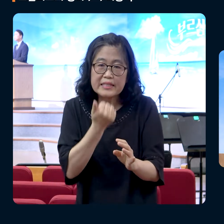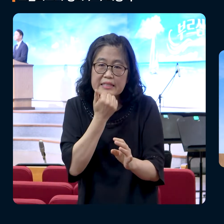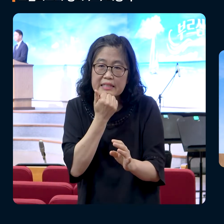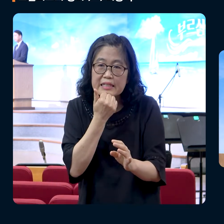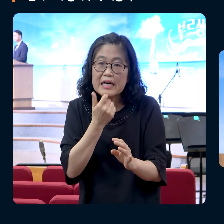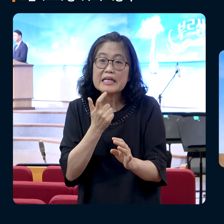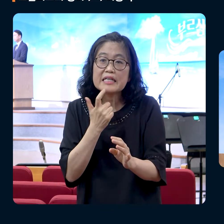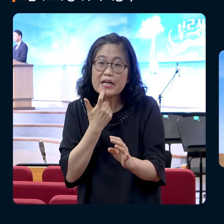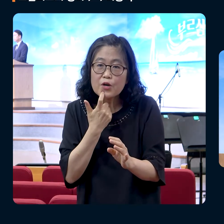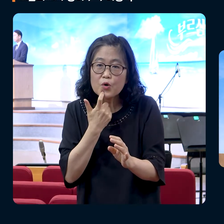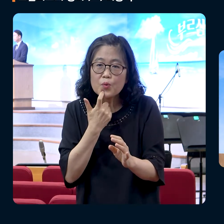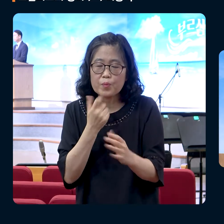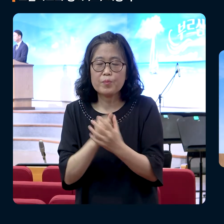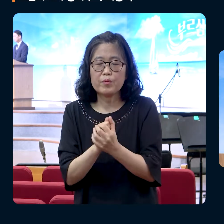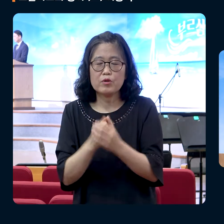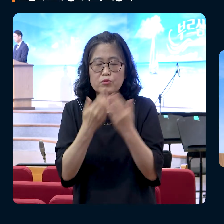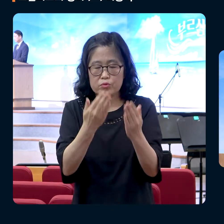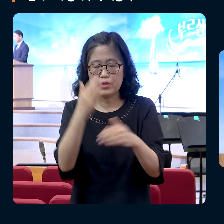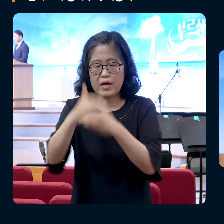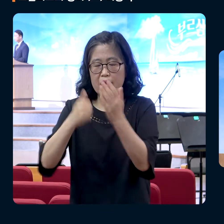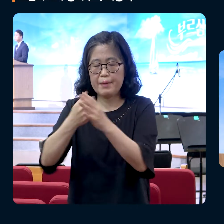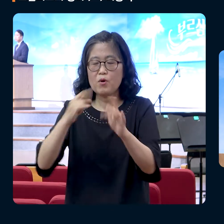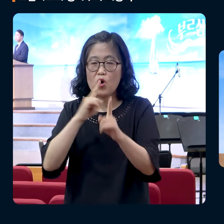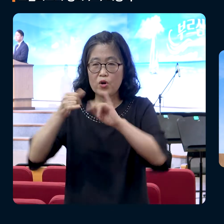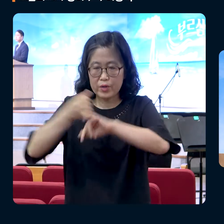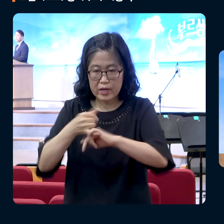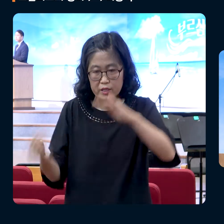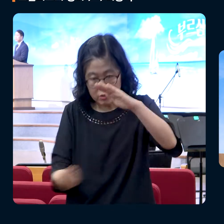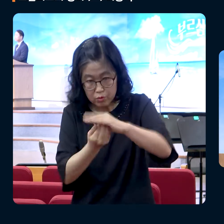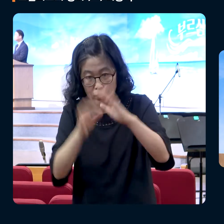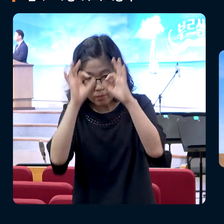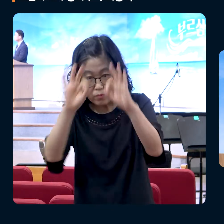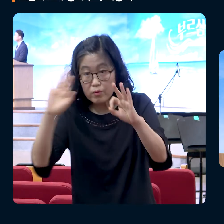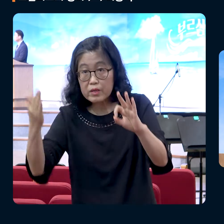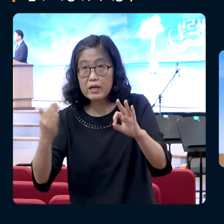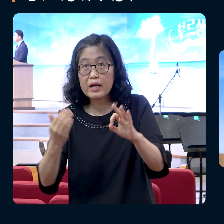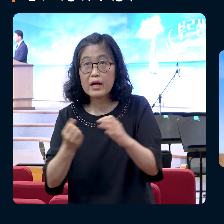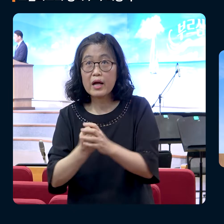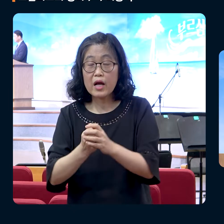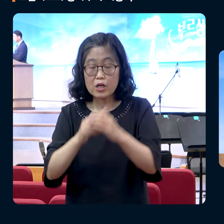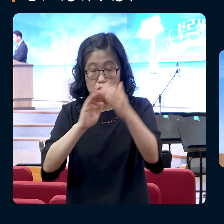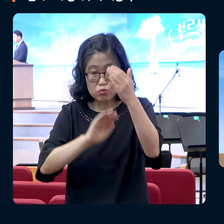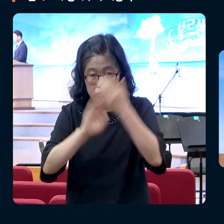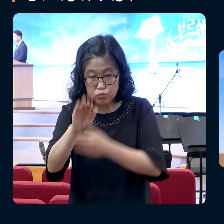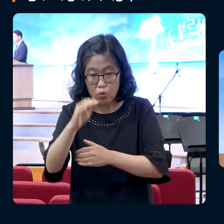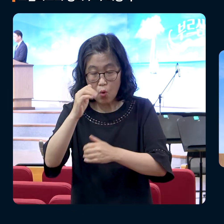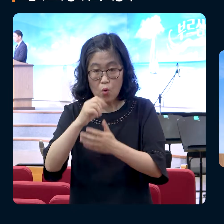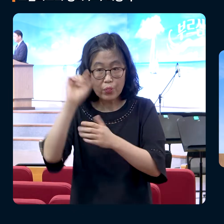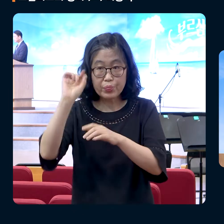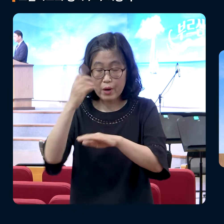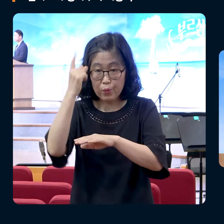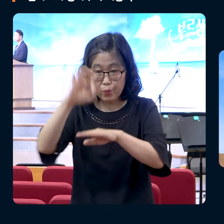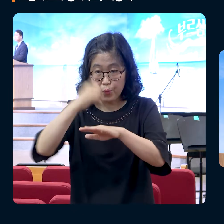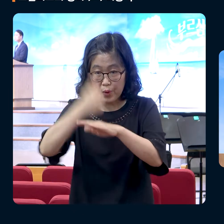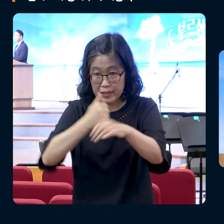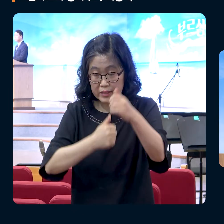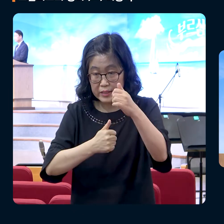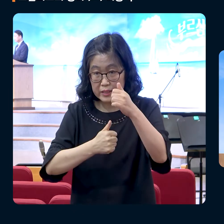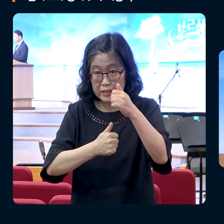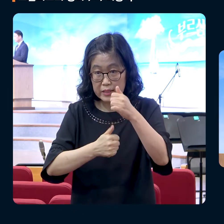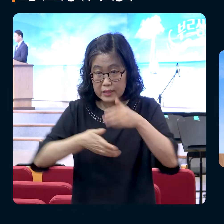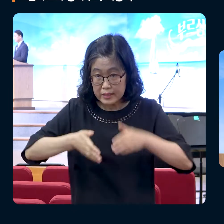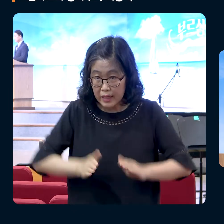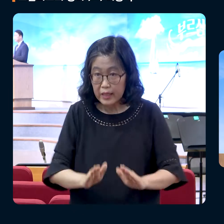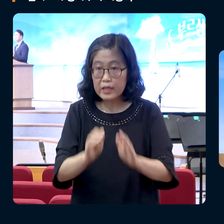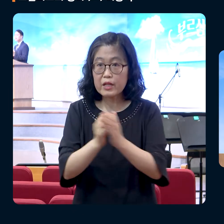언약이 이루어져 가는 것들을 우리는 보게 됩니다. 그리고 그 언약을 통해서 다윗이 나오고, 다윗을 통해서 예수 그리스도가 이